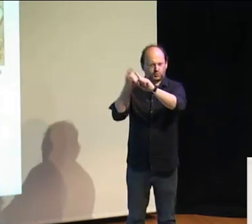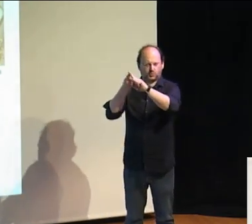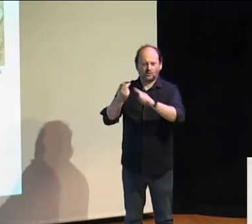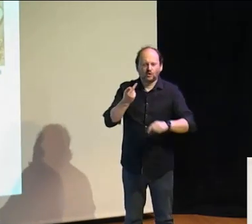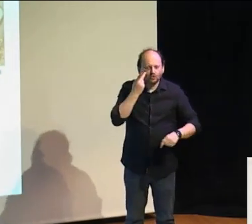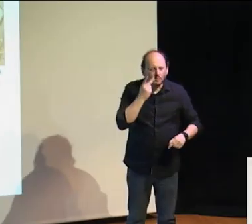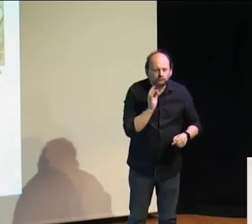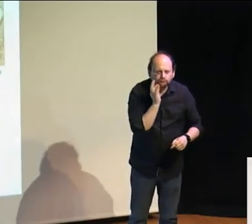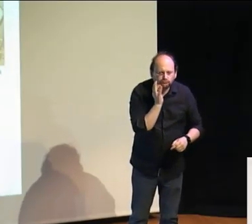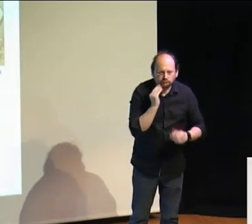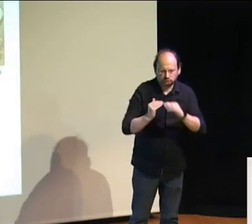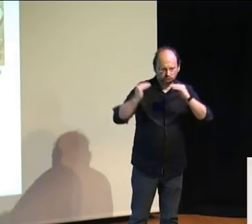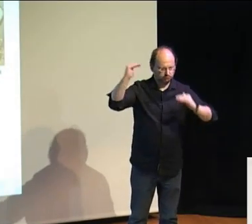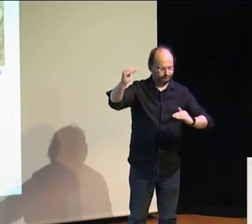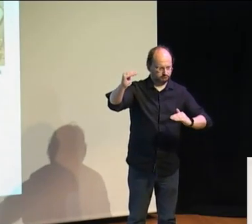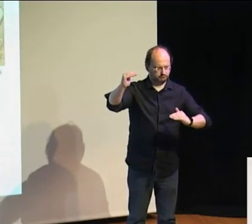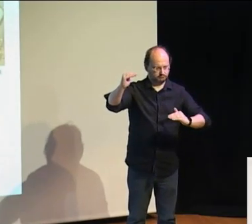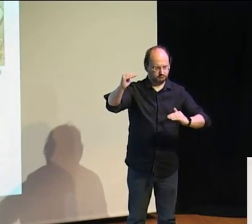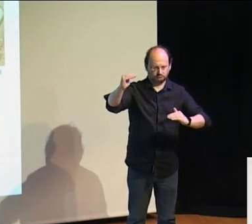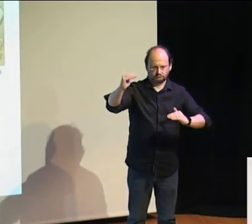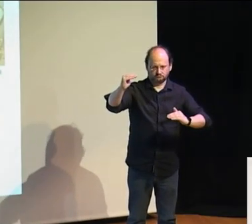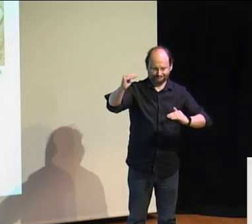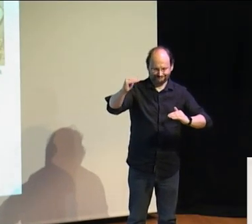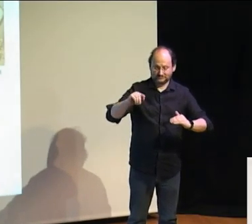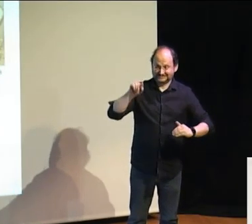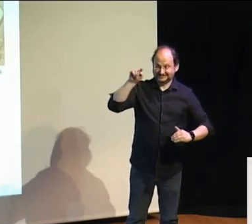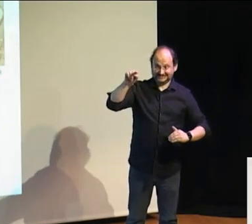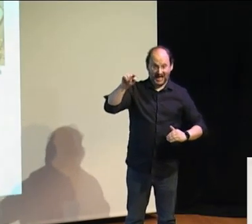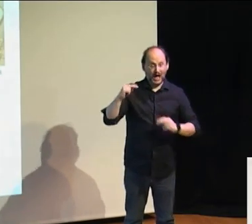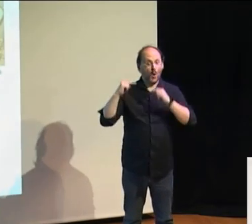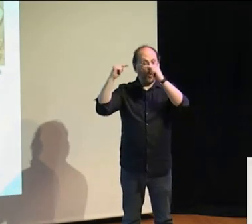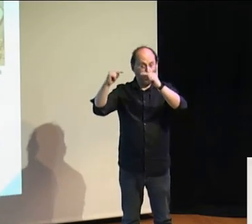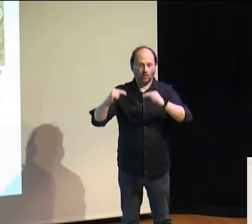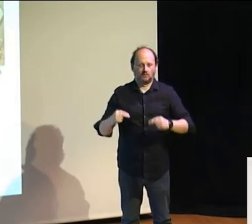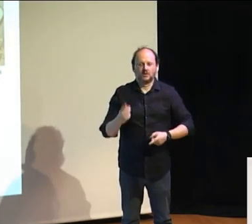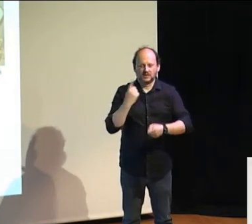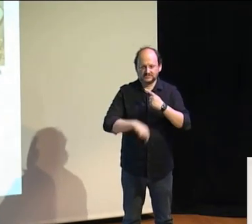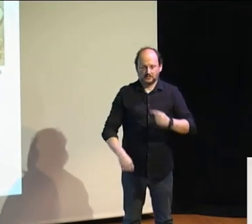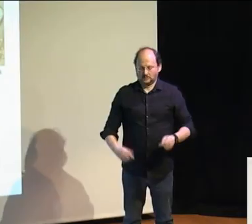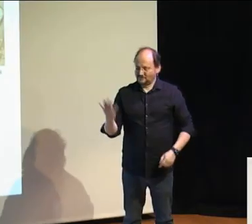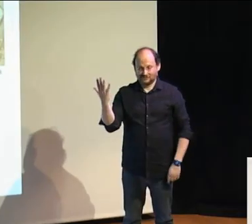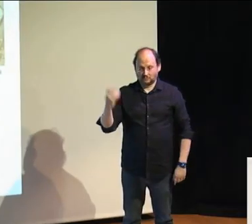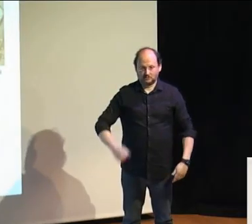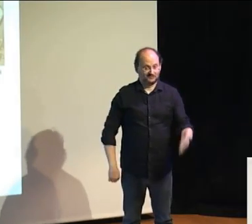l'époque. La noblesse, et la petite noblesse et la grande noblesse, par exemple, existaient à l'époque.